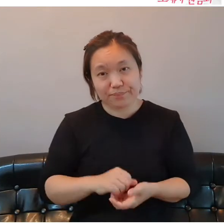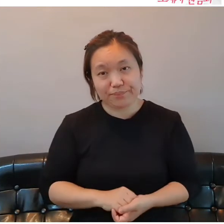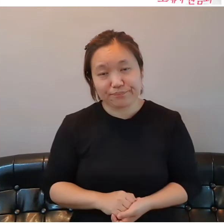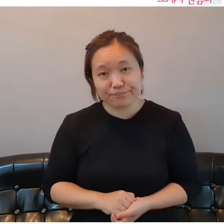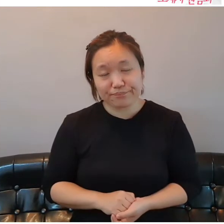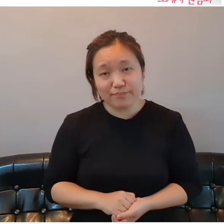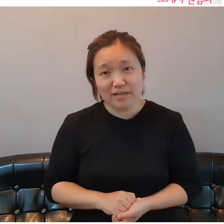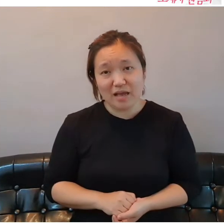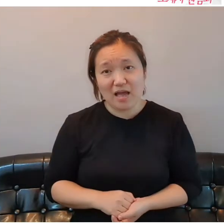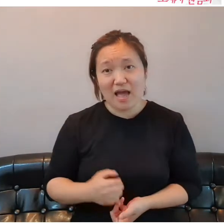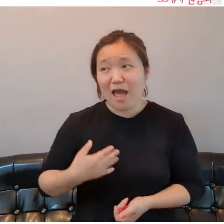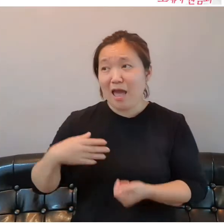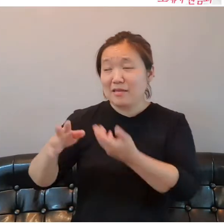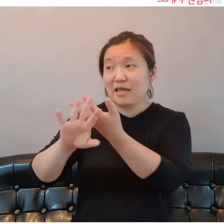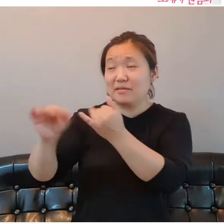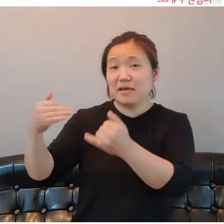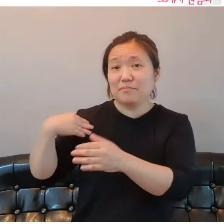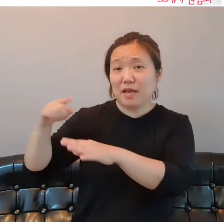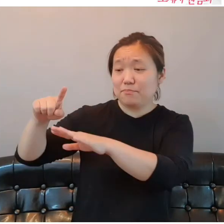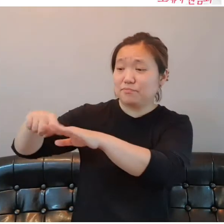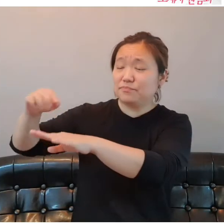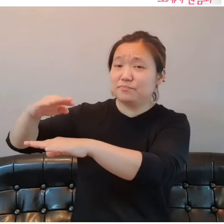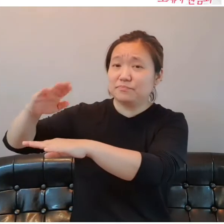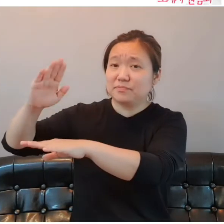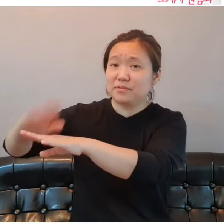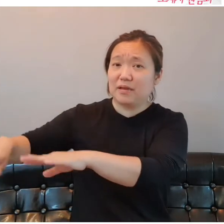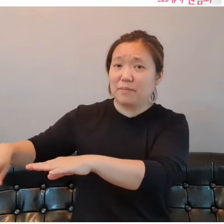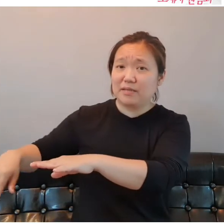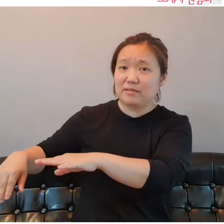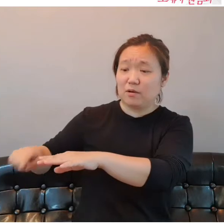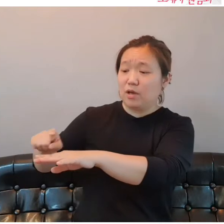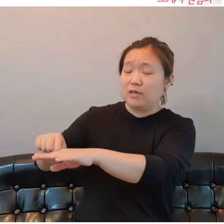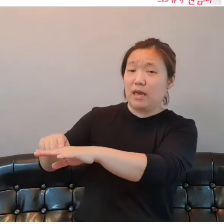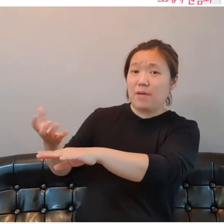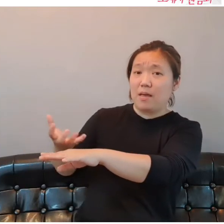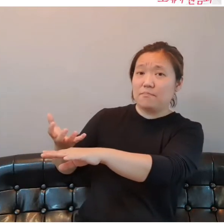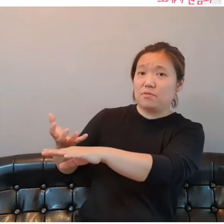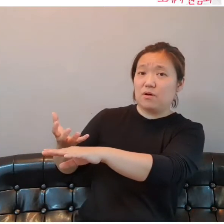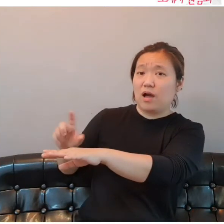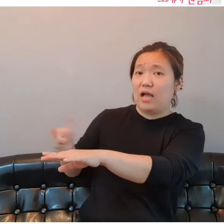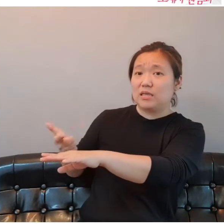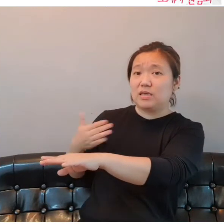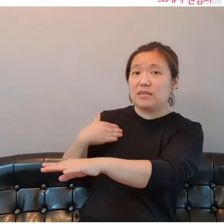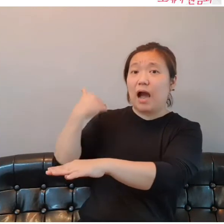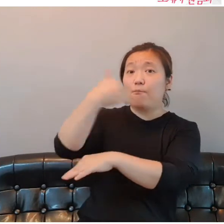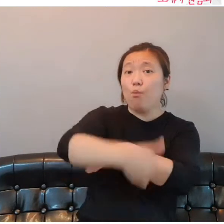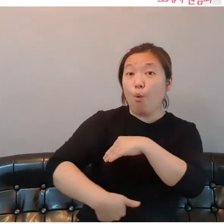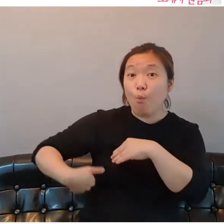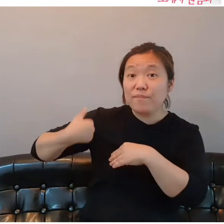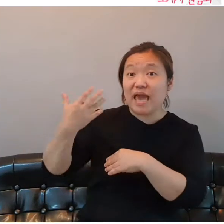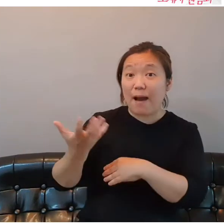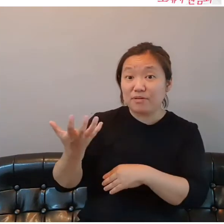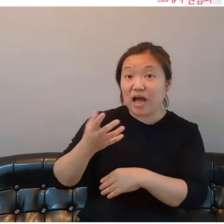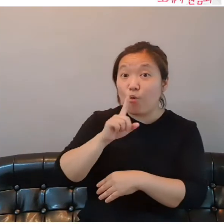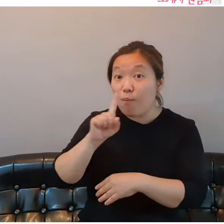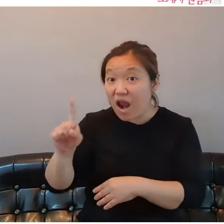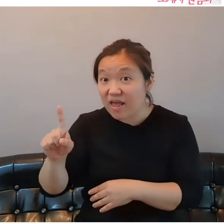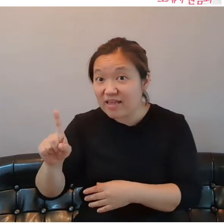당신이 왜 날 때리느냐고 우린 말하죠. 손이 아니라 나이고 눈이 아니라 나라는